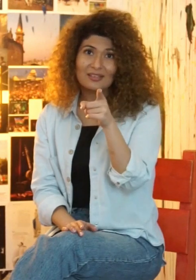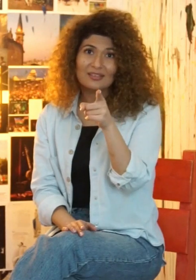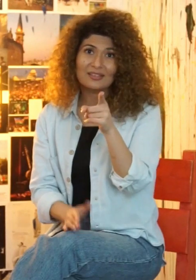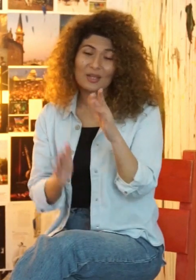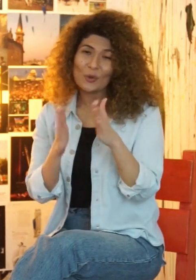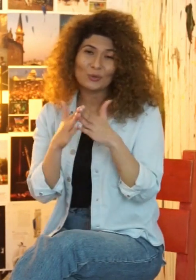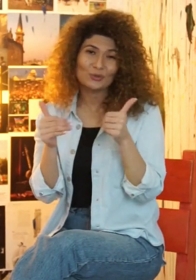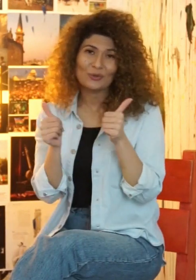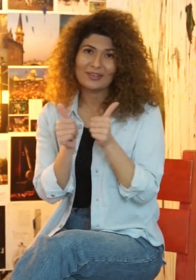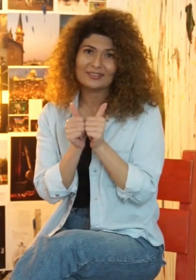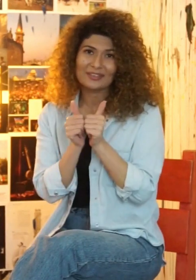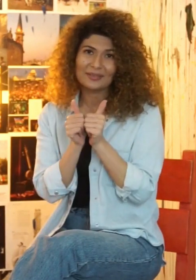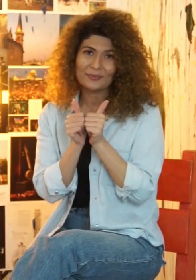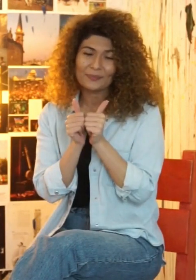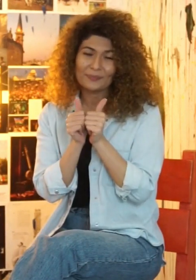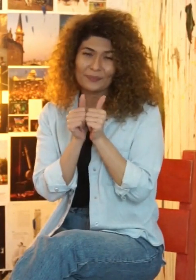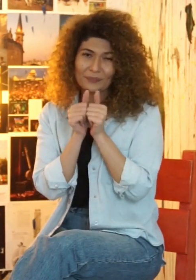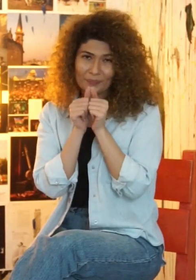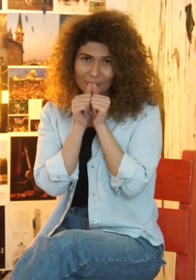Sizə qonşu olaydıq.